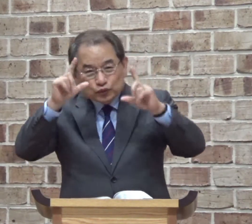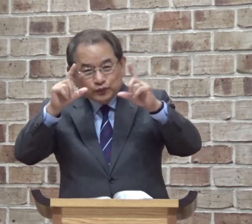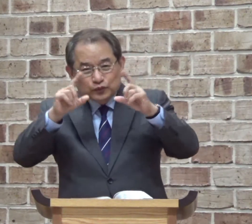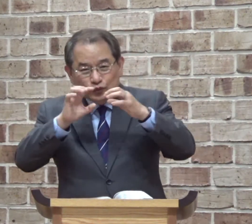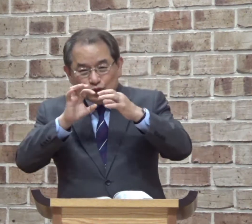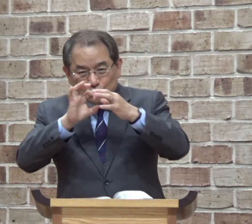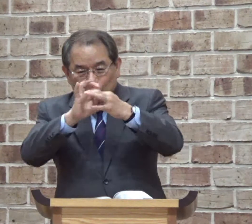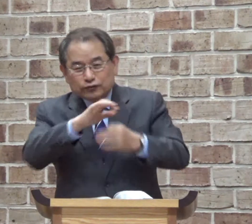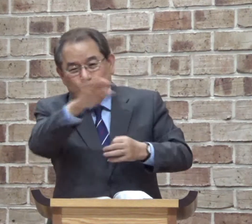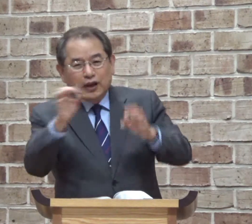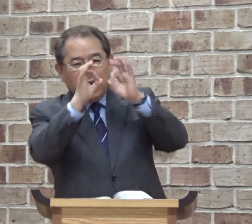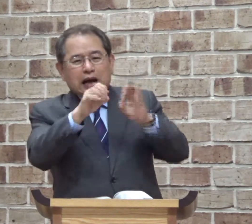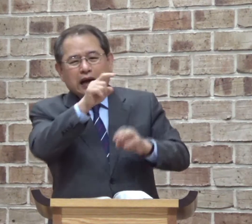어떤 사람 보고 아우 착하구나.